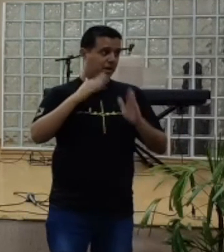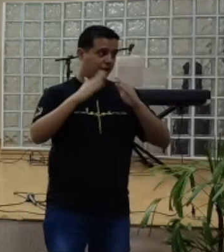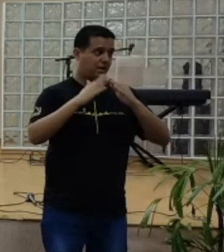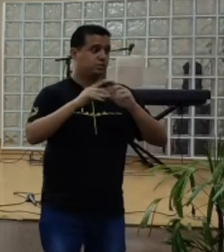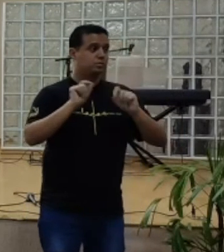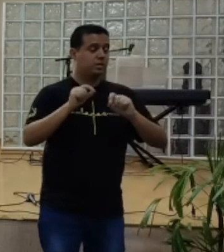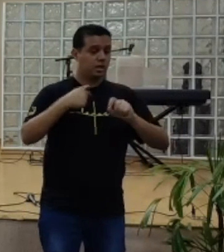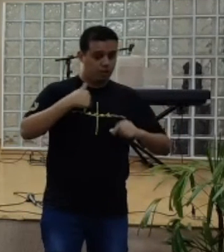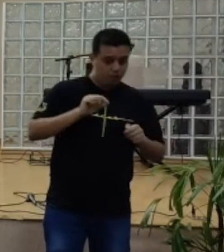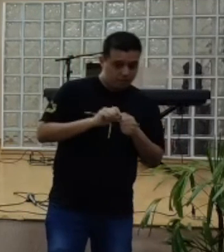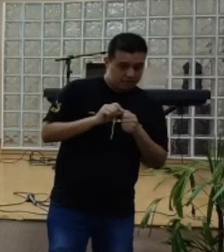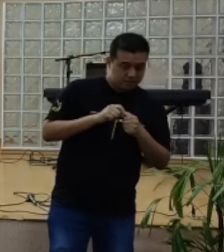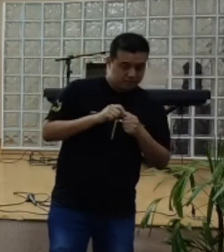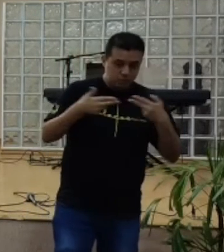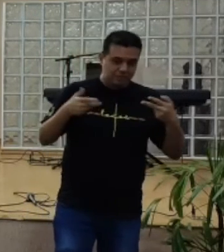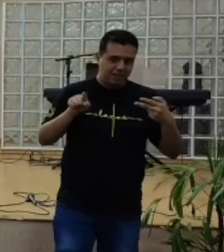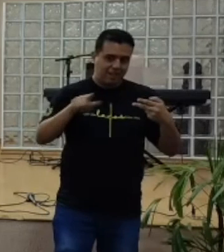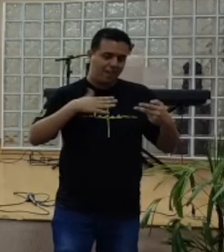eu pergunto para ela, o que eu mereço agora?